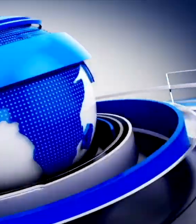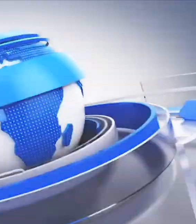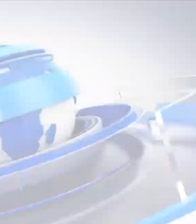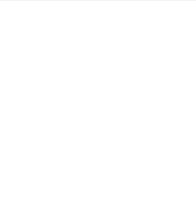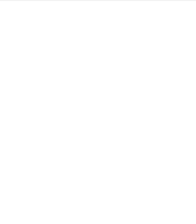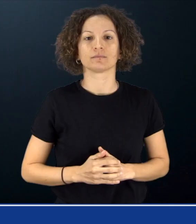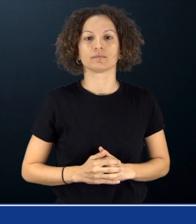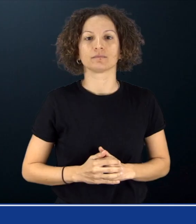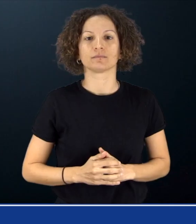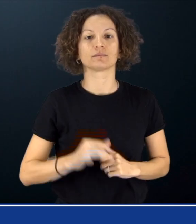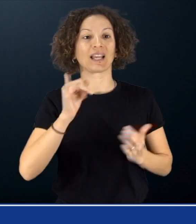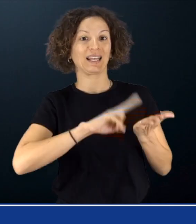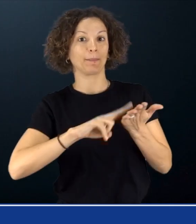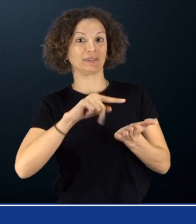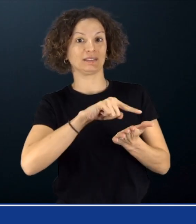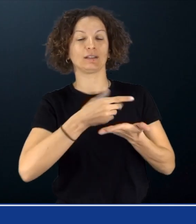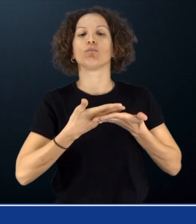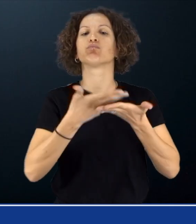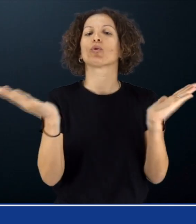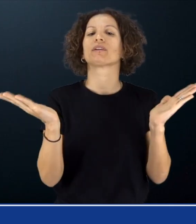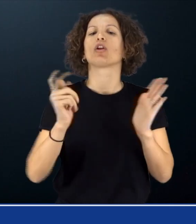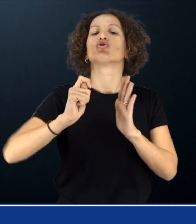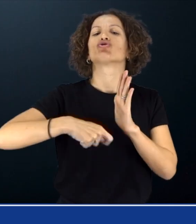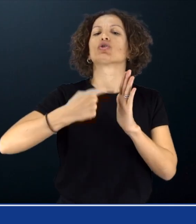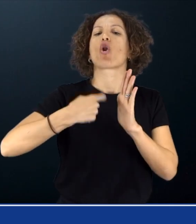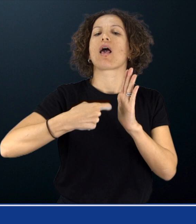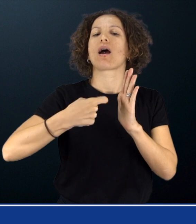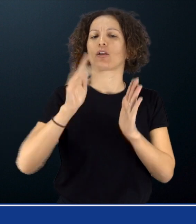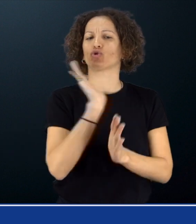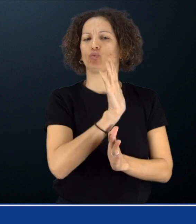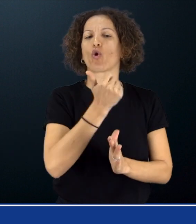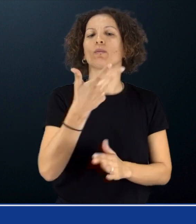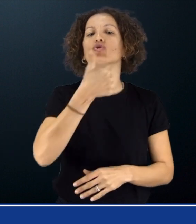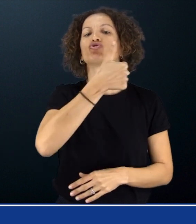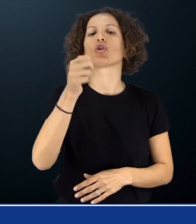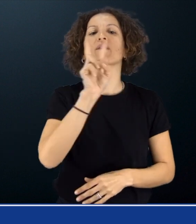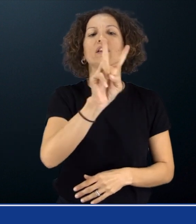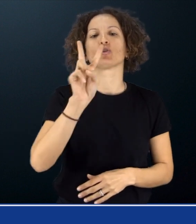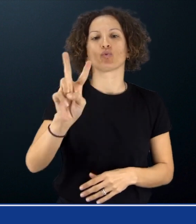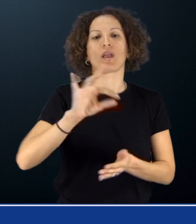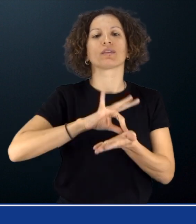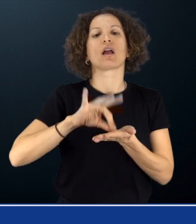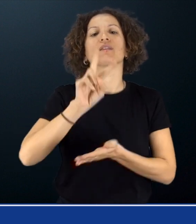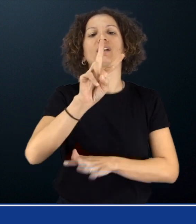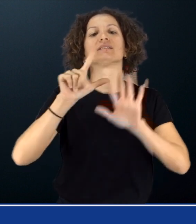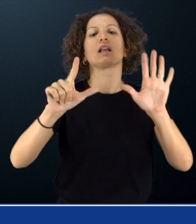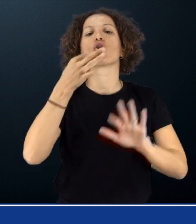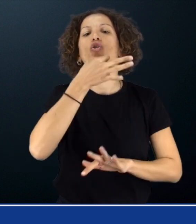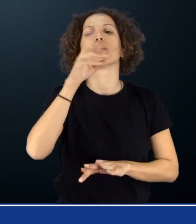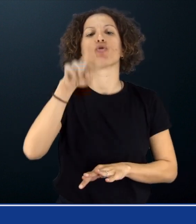L'Inps ha pubblicato la circolare Inps numero 122 del 27 ottobre 2022, con le indicazioni dettagliate